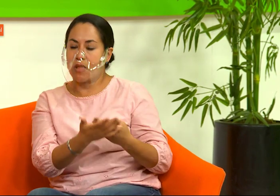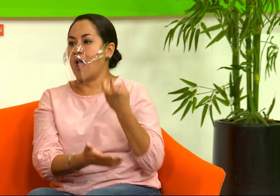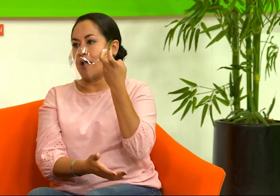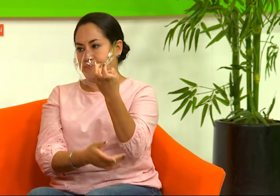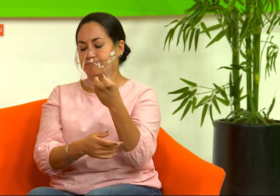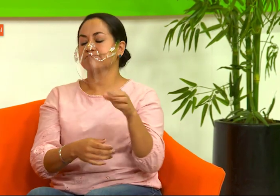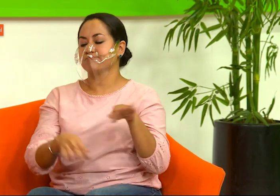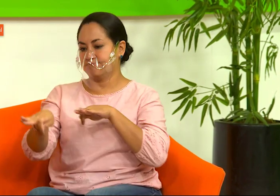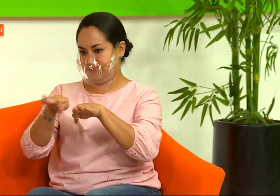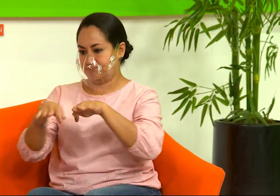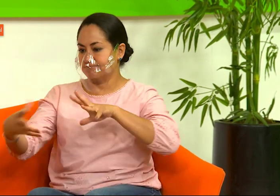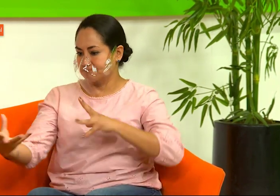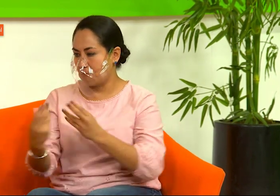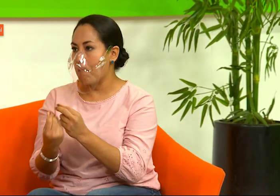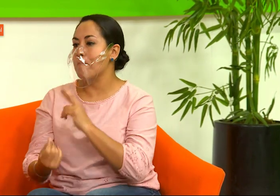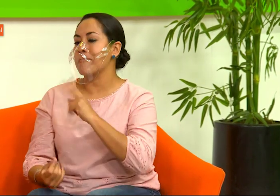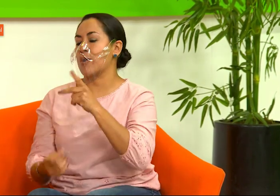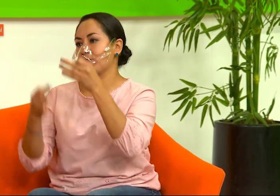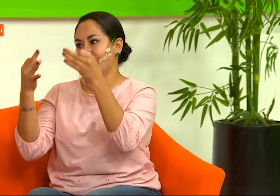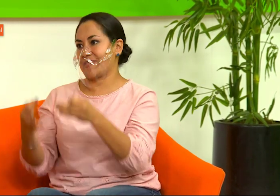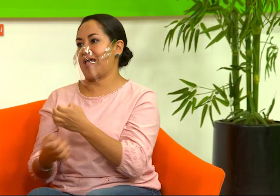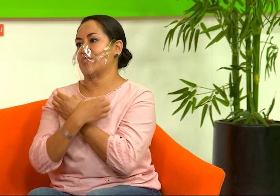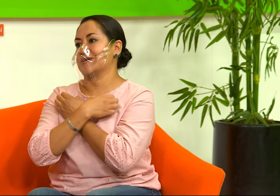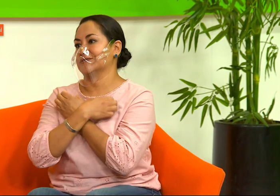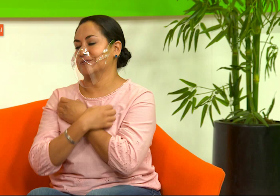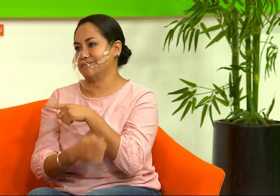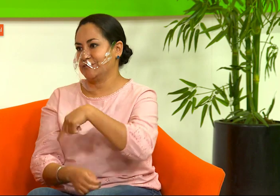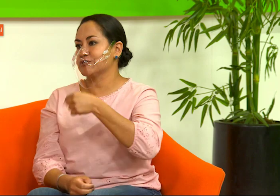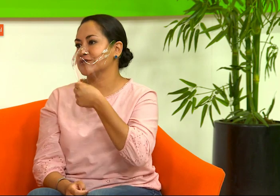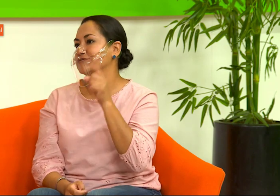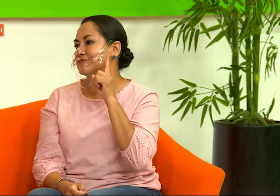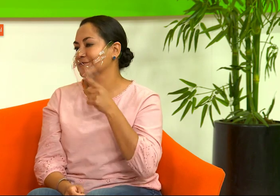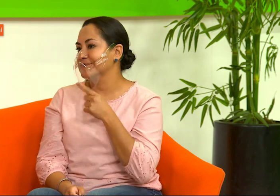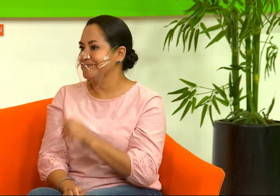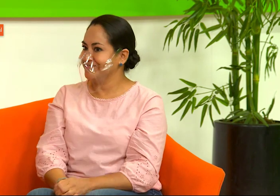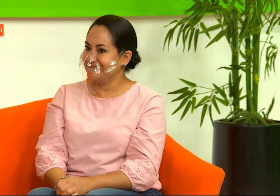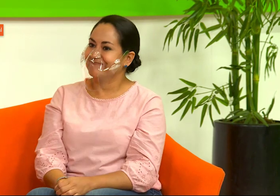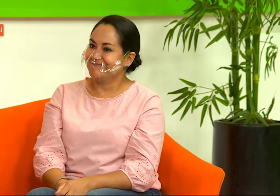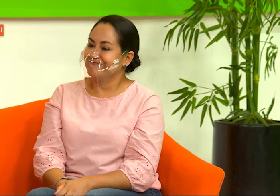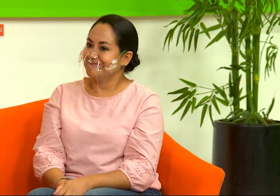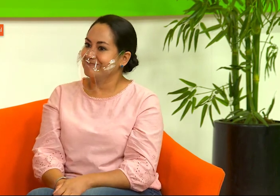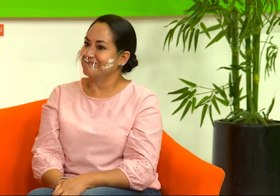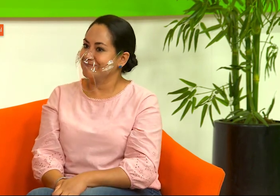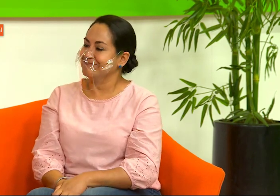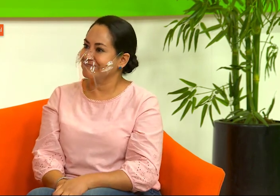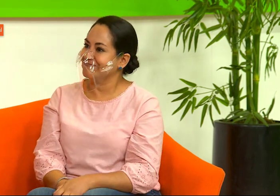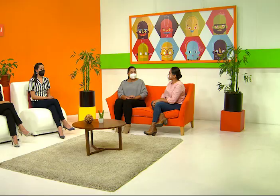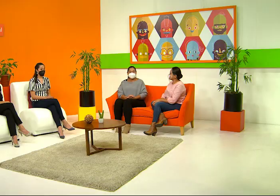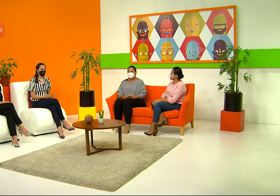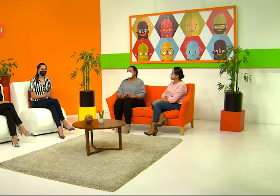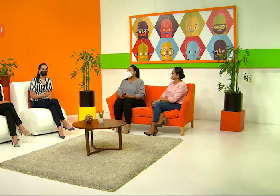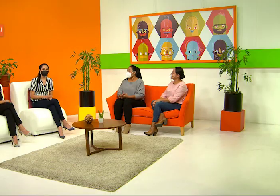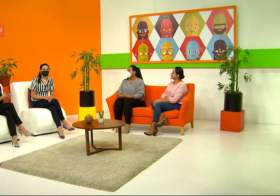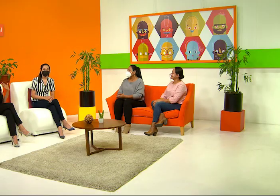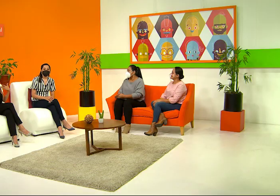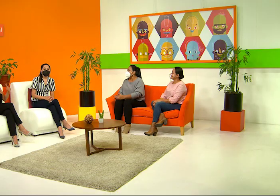Debe de ser bilingüe y bicultural para poder trabajar mejor en la educación de niñas y niños sordos.